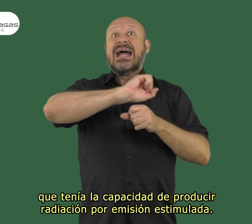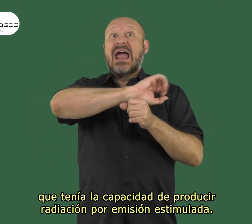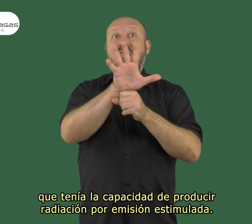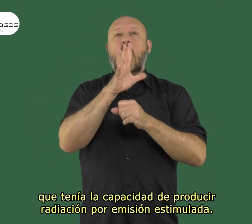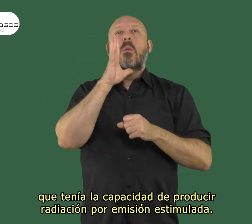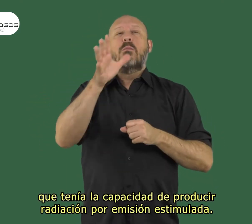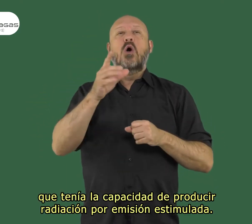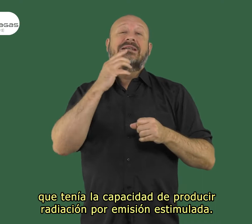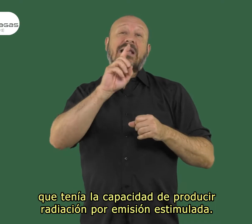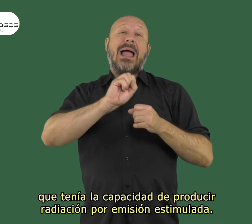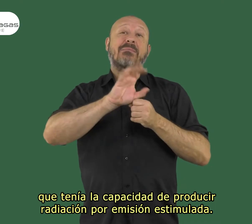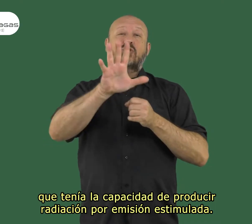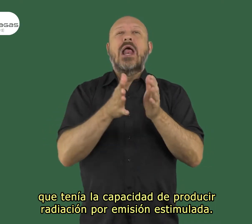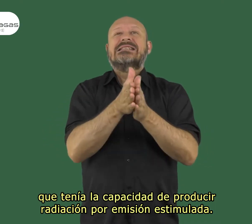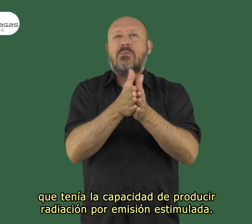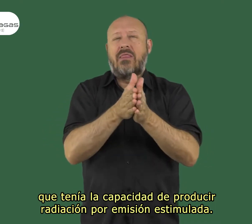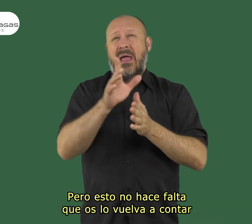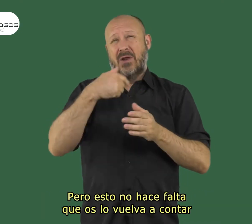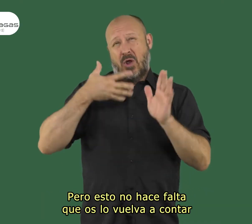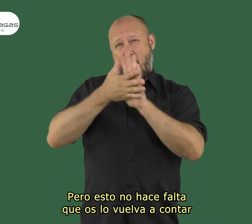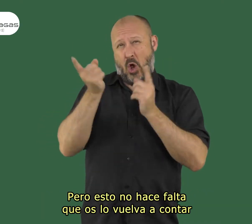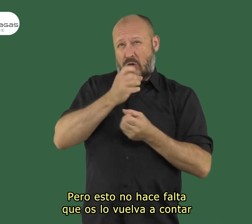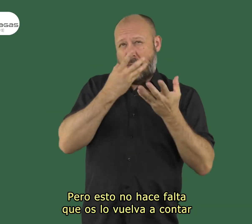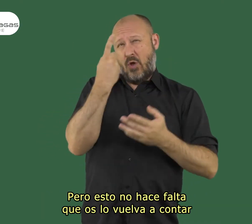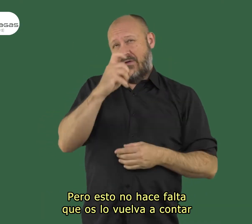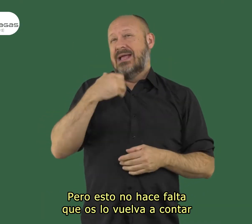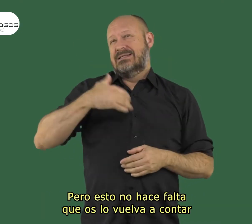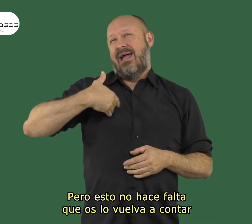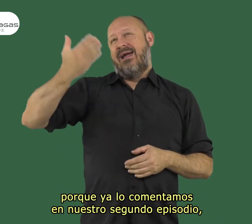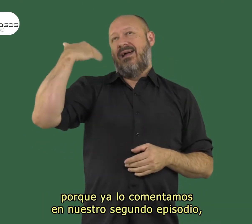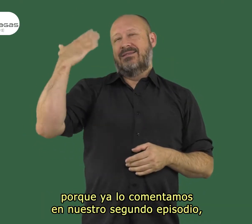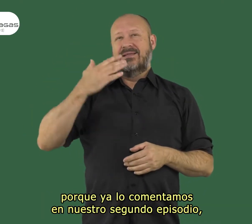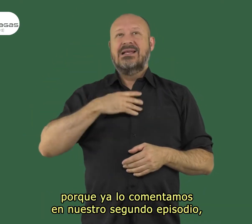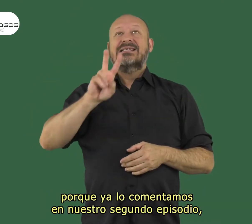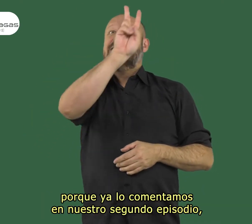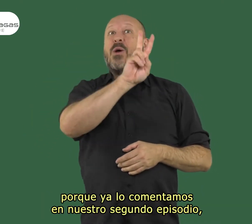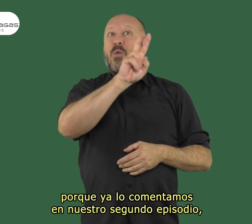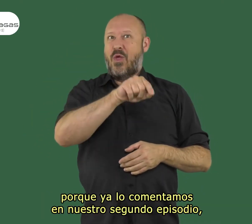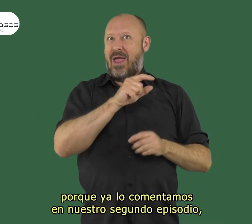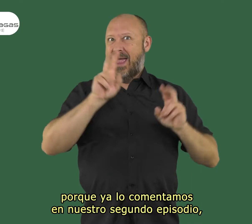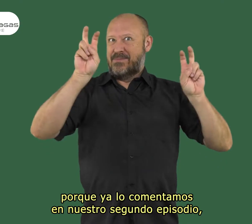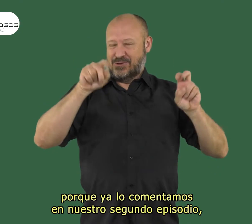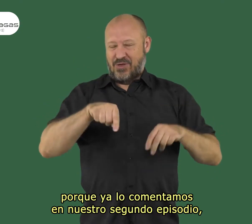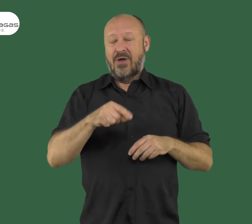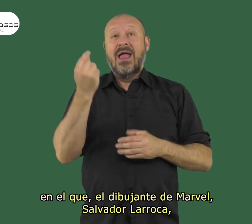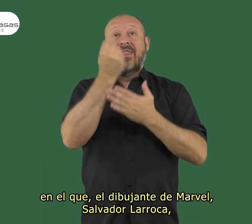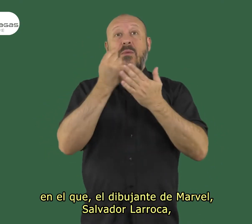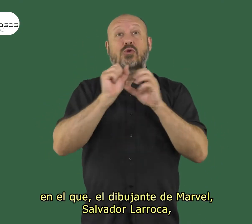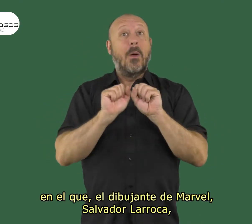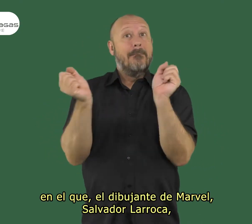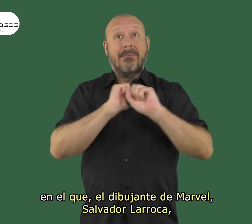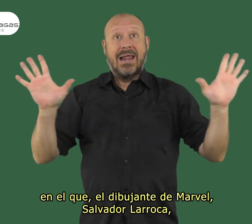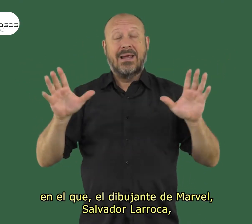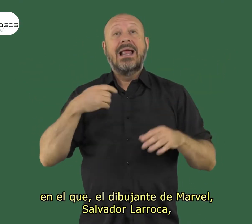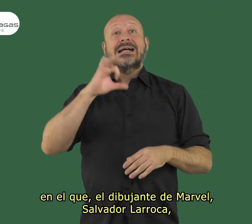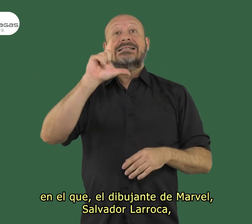producir radiación por emisión estimulada. Pero esto no hace falta que os lo vuelva a contar porque ya lo comentamos en nuestro segundo episodio, en el que